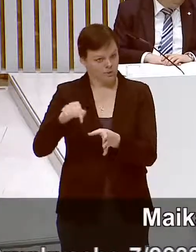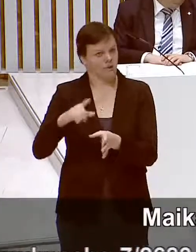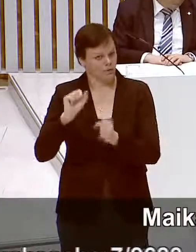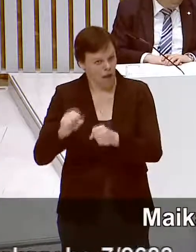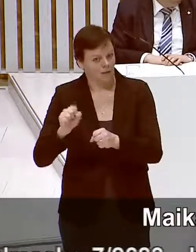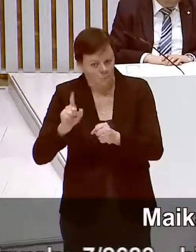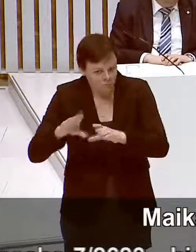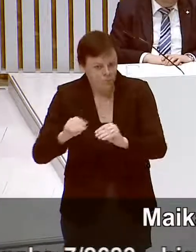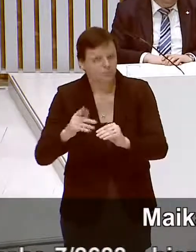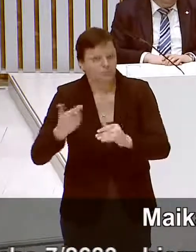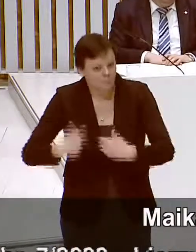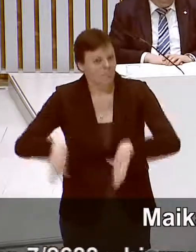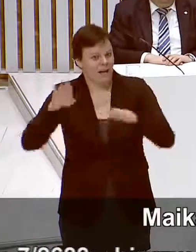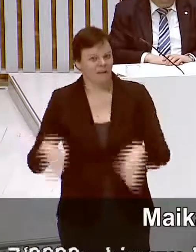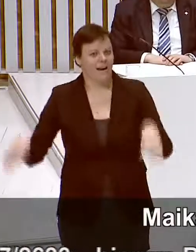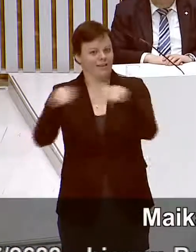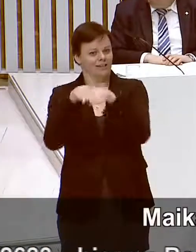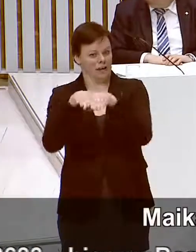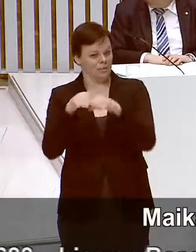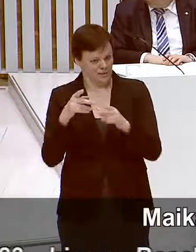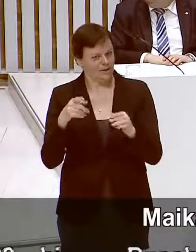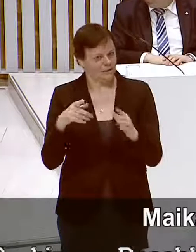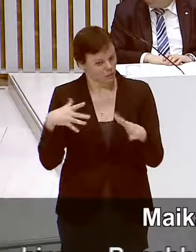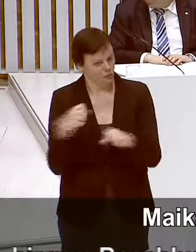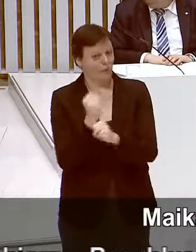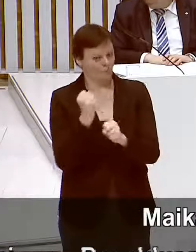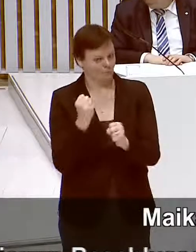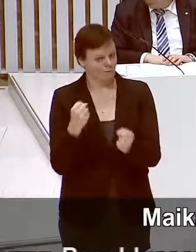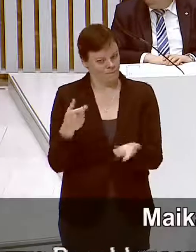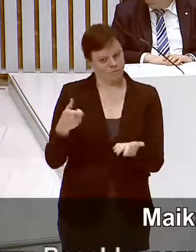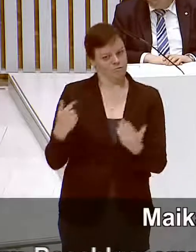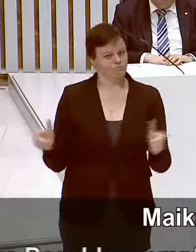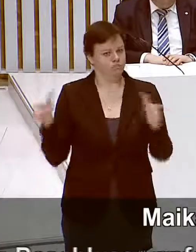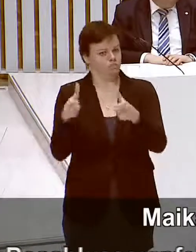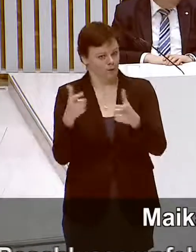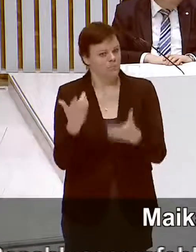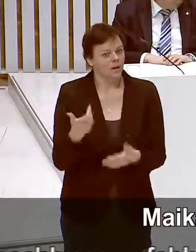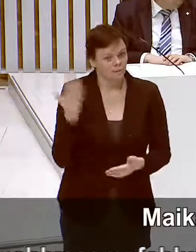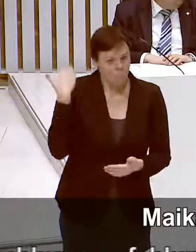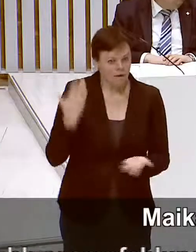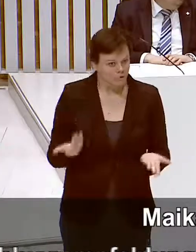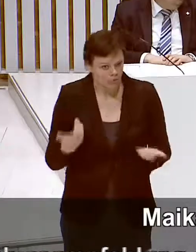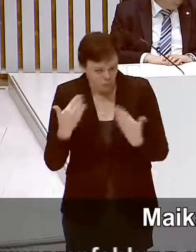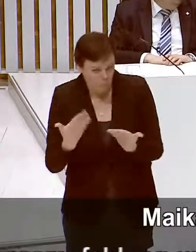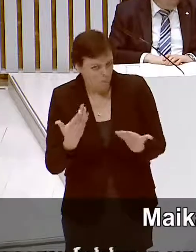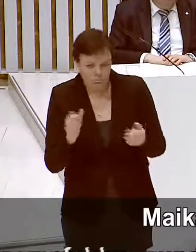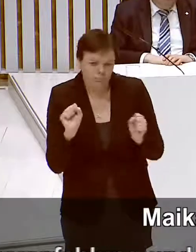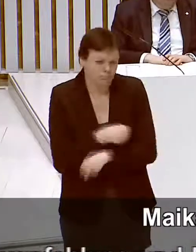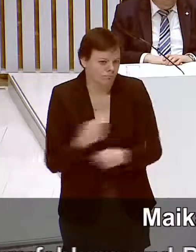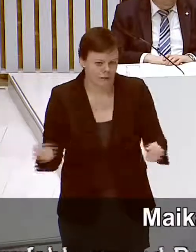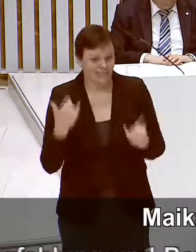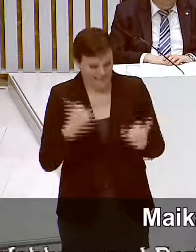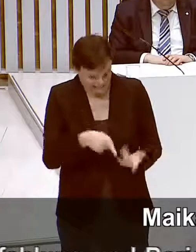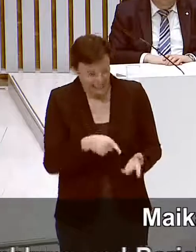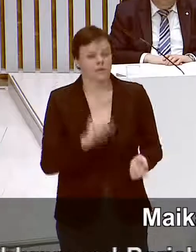mehr Gleichstellung in der Gesellschaft zu erreichen, die zuvor vielleicht unmöglich erschien. Die